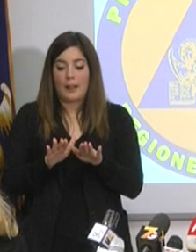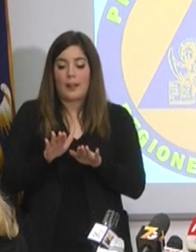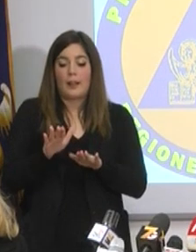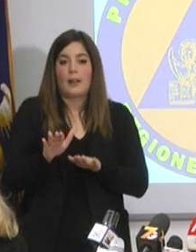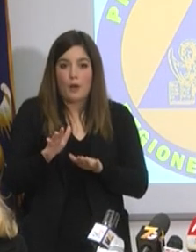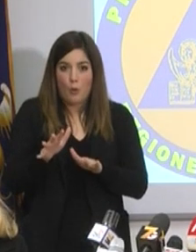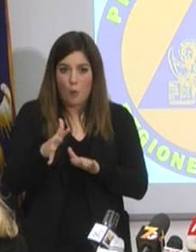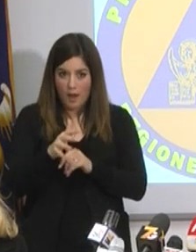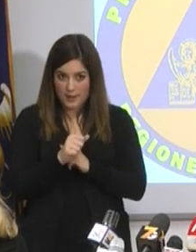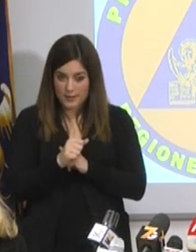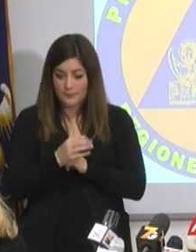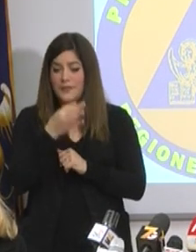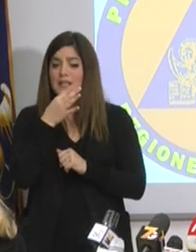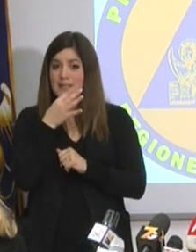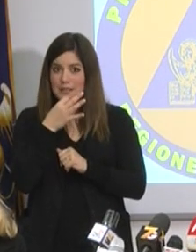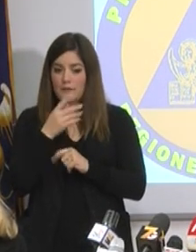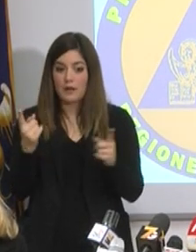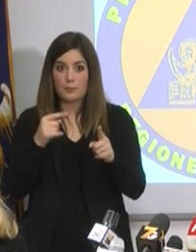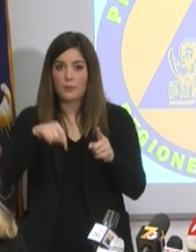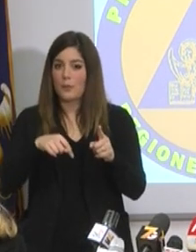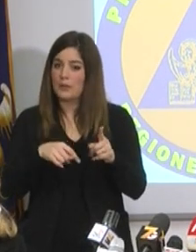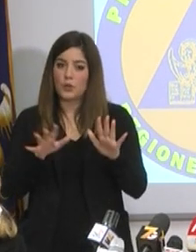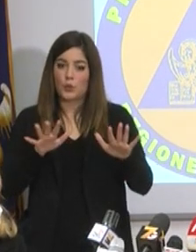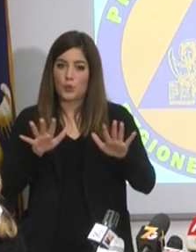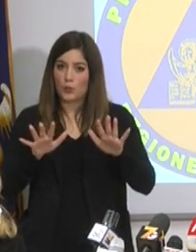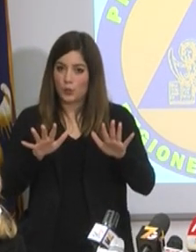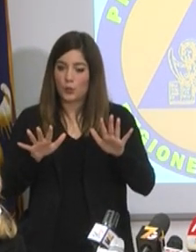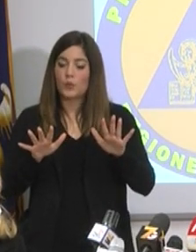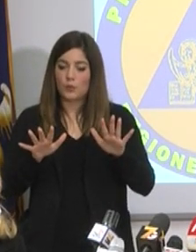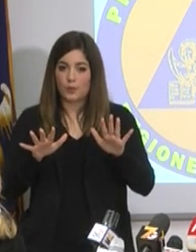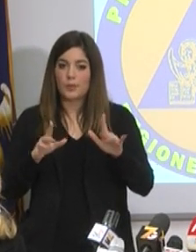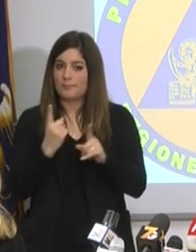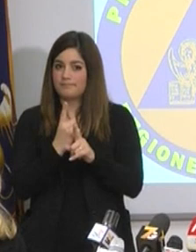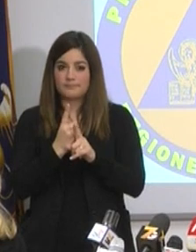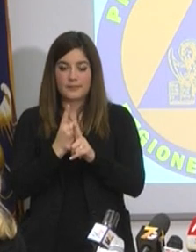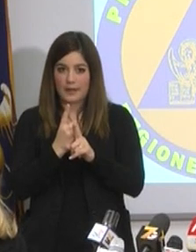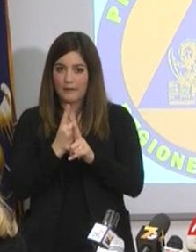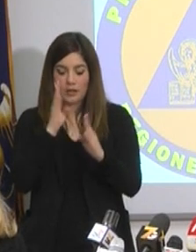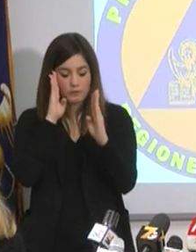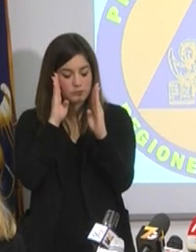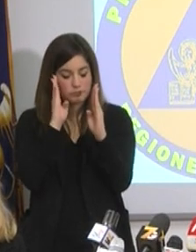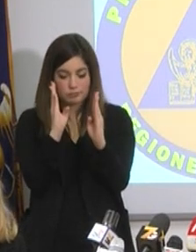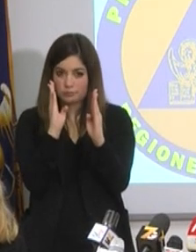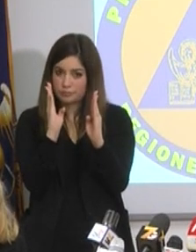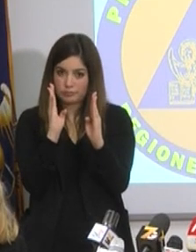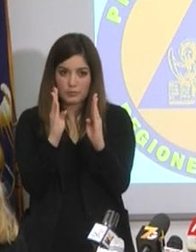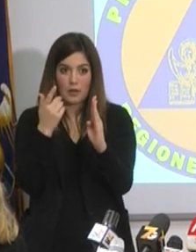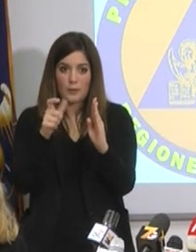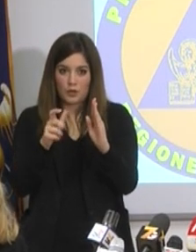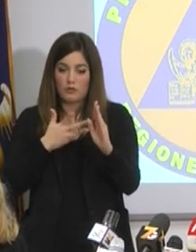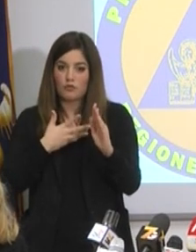che siamo nella fase di massima turbolenza di massima tensione per quanto riguarda gli